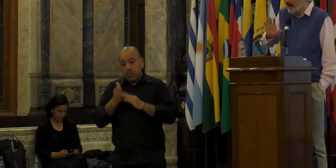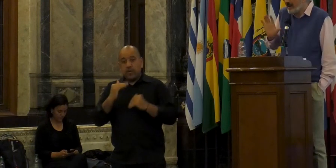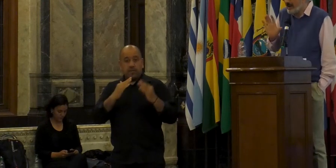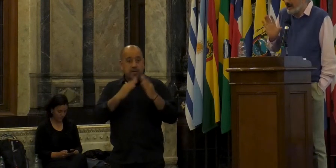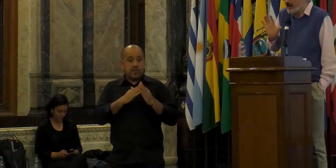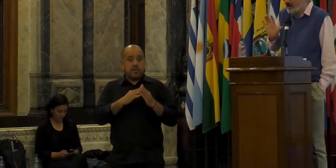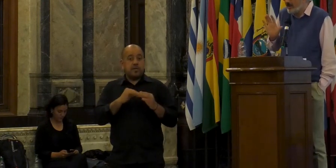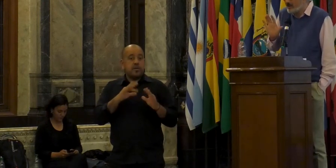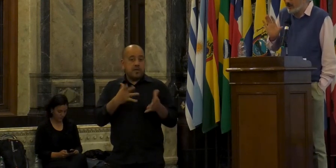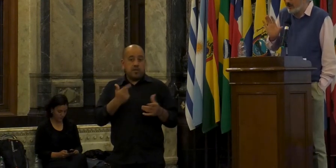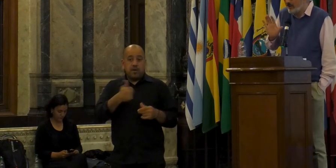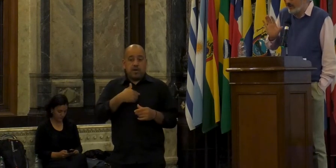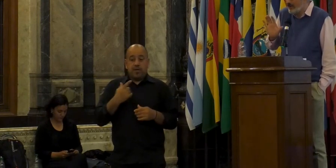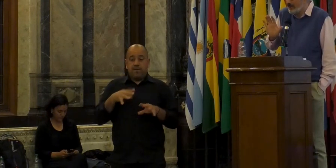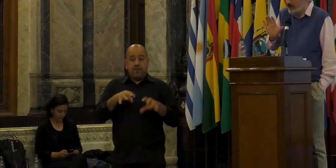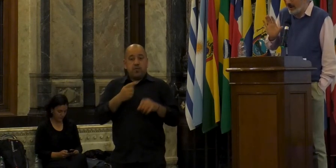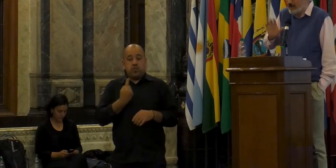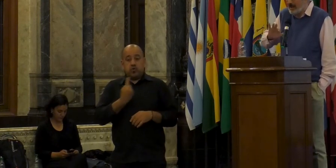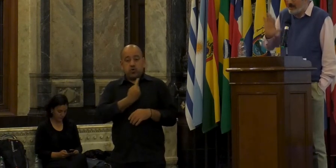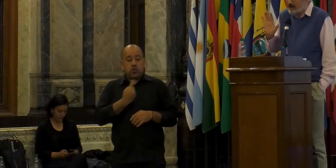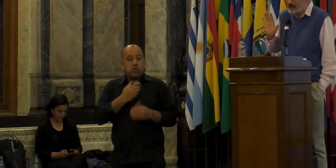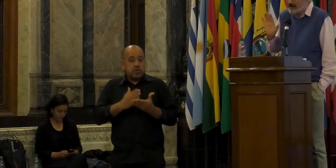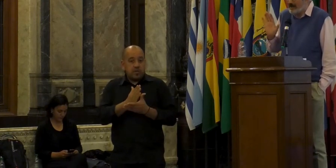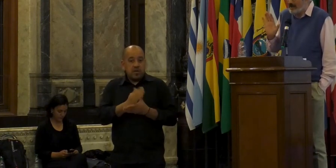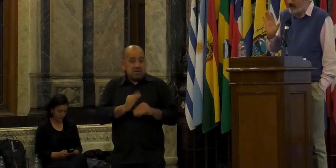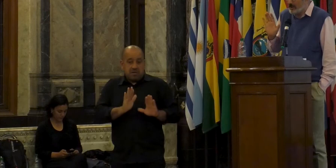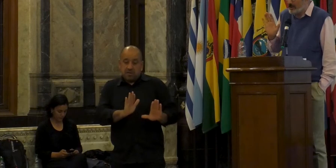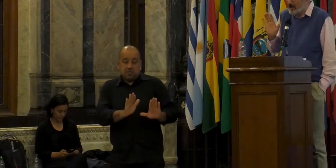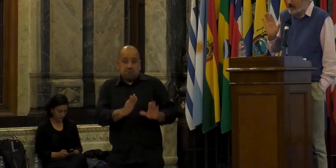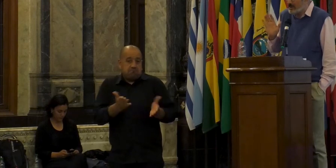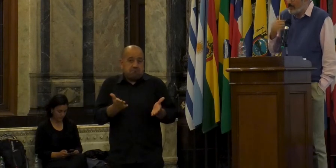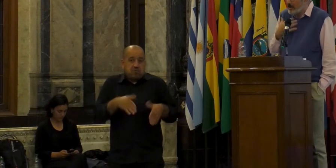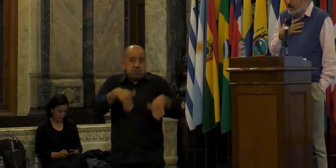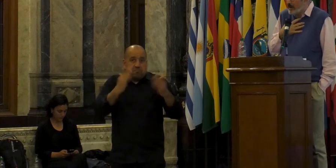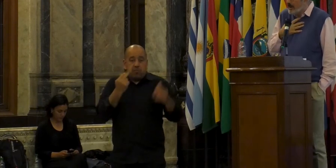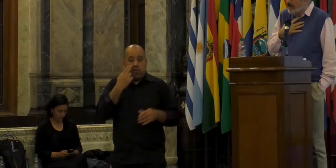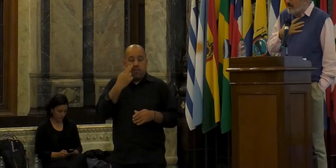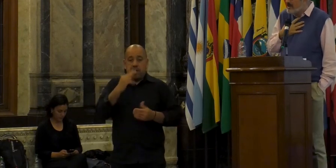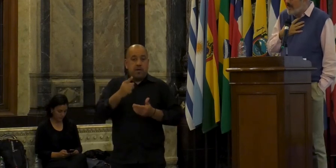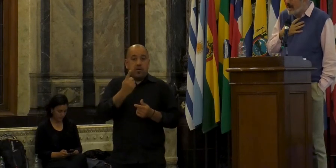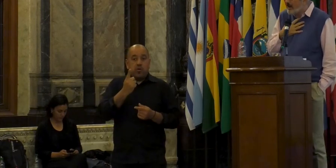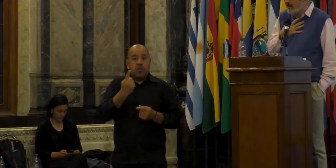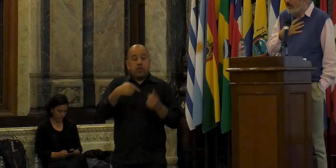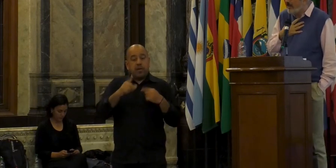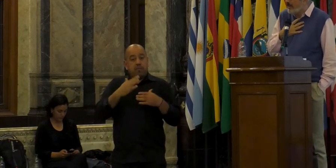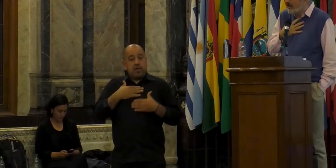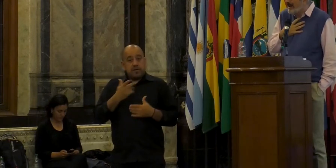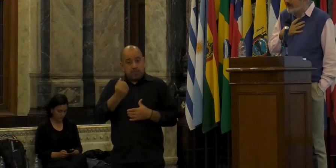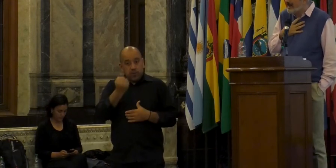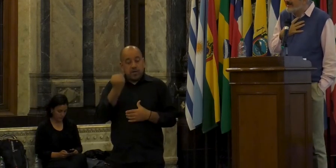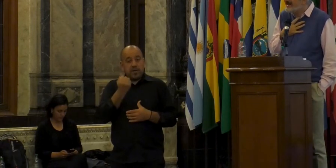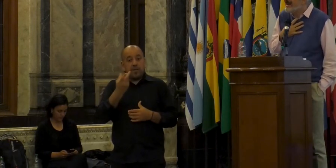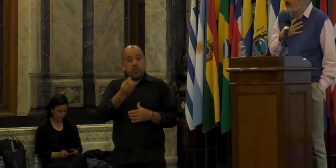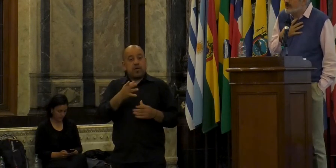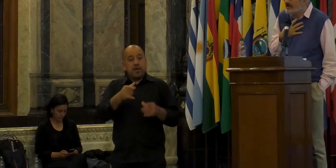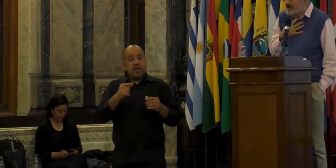dice, para alguien que haya vivido solo toda la vida, eso no es mayor cosa. Pero para mí es mágico. Porque la